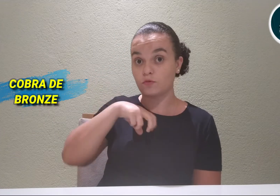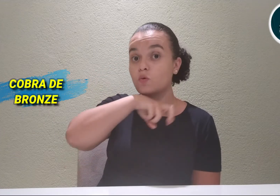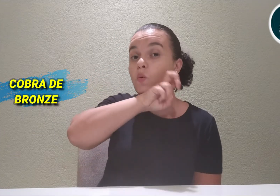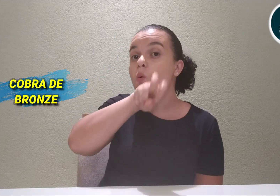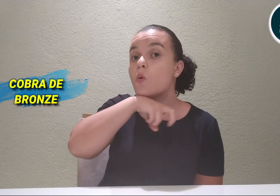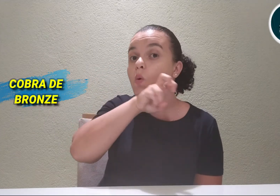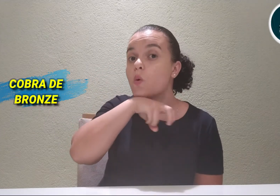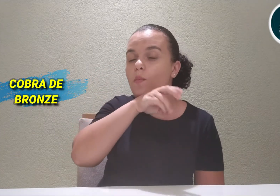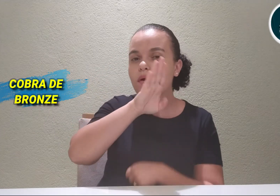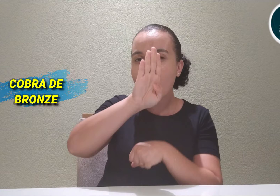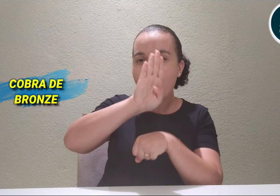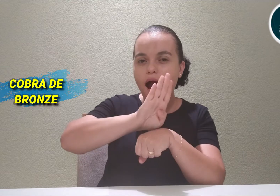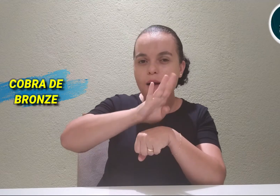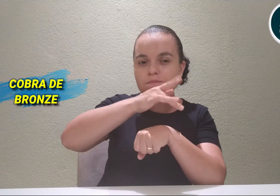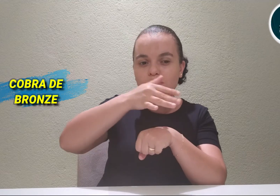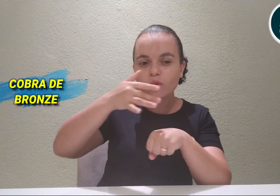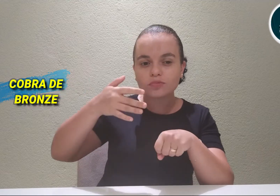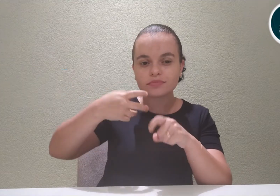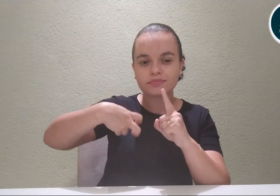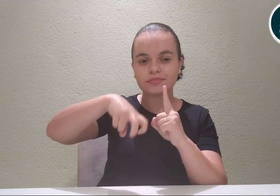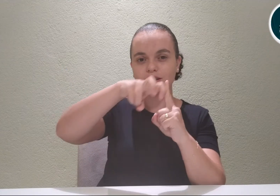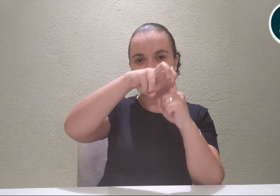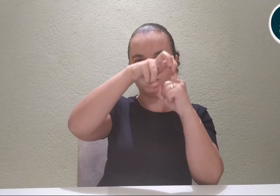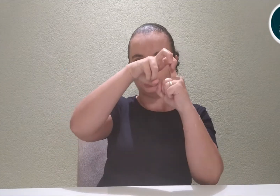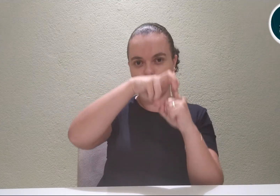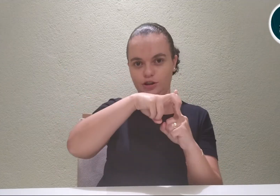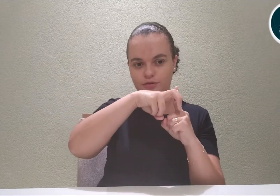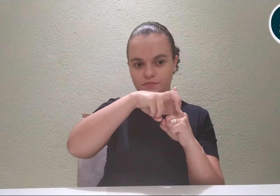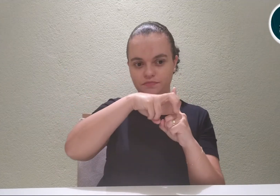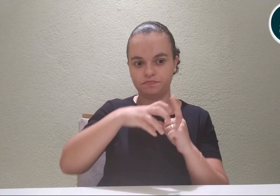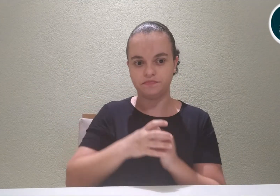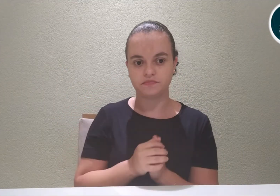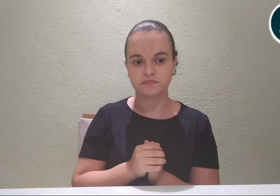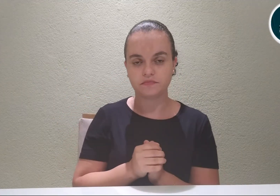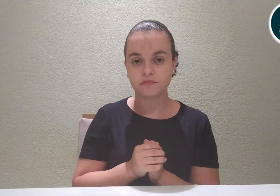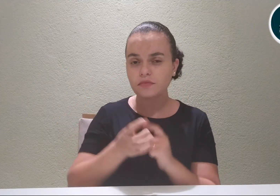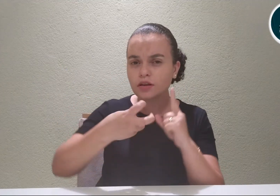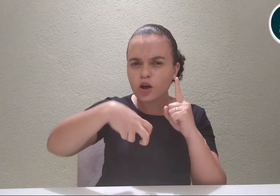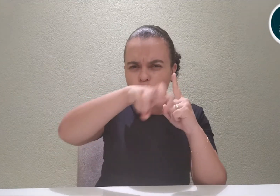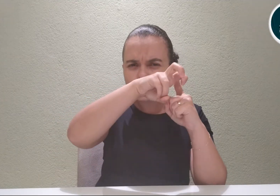à história da cobra de bronze levantada no deserto.